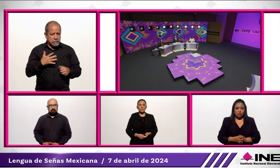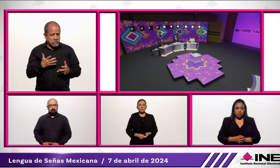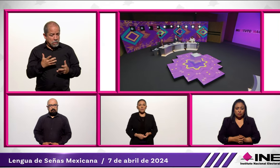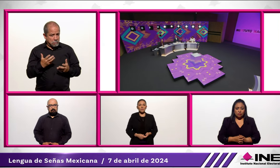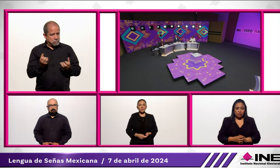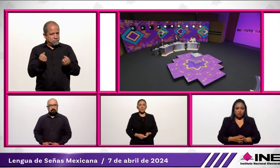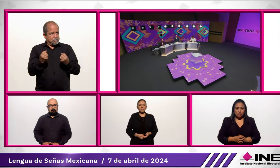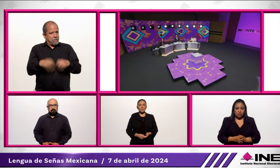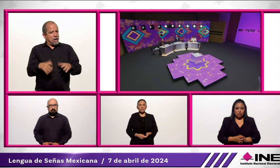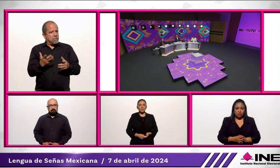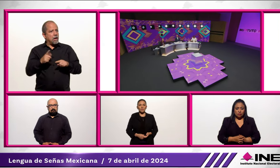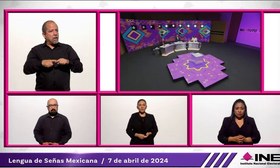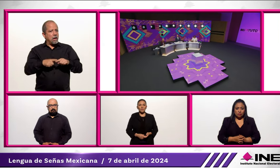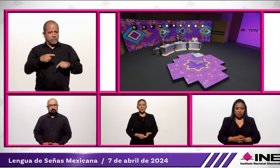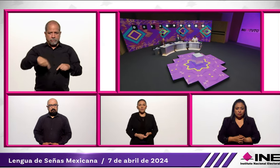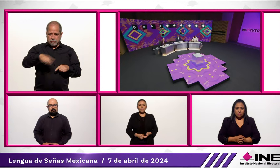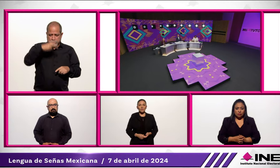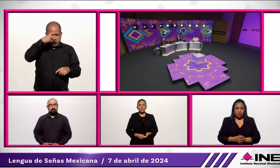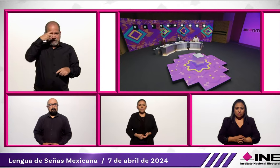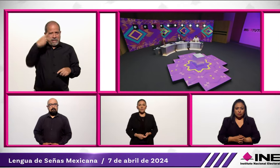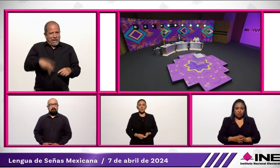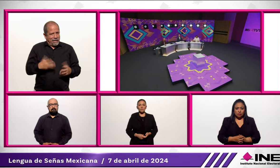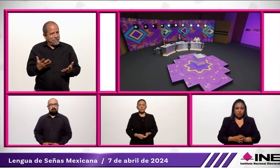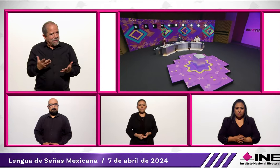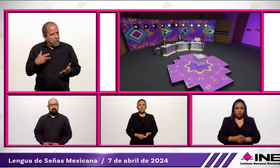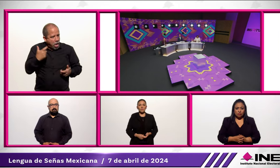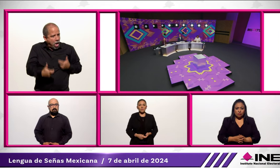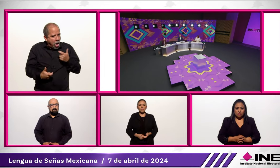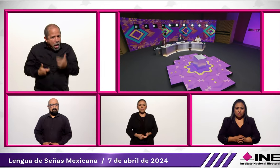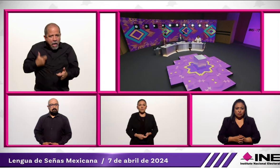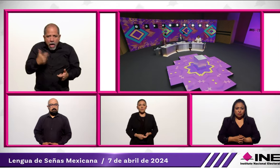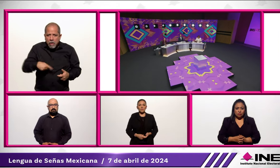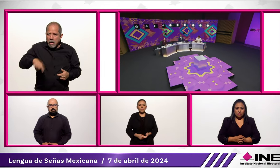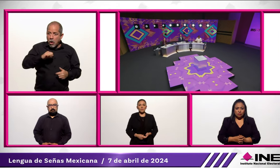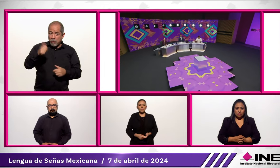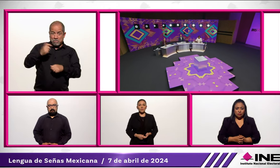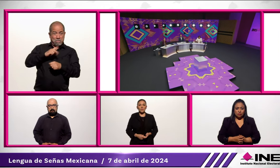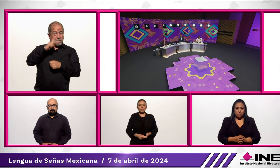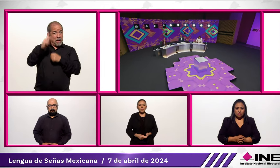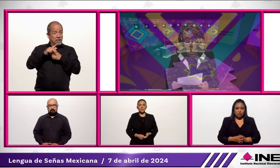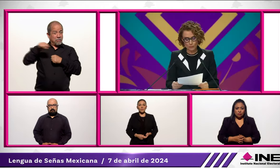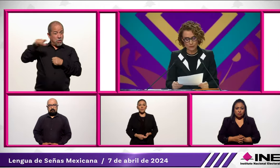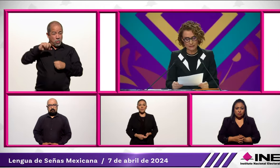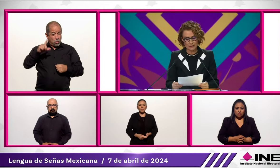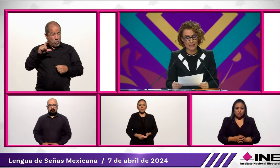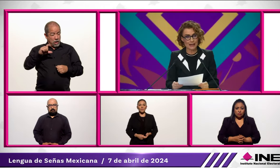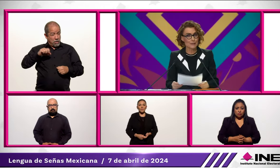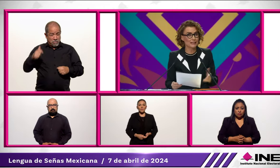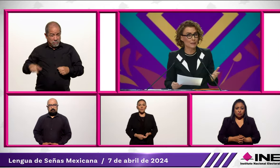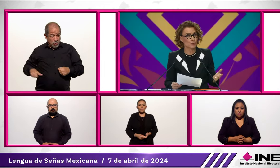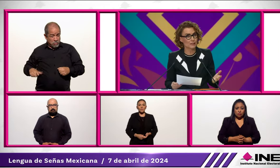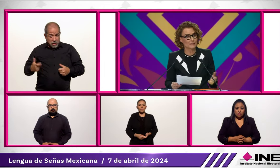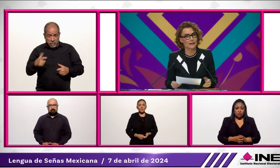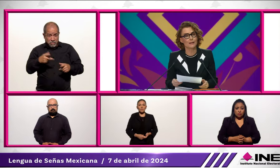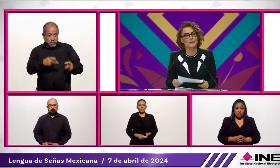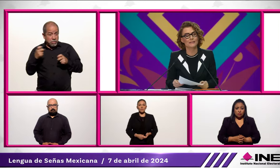mexicanos con nuestras contribuciones. En otros países sí se reconoce a la población como la víctima y esto pues abre la puerta a pedir